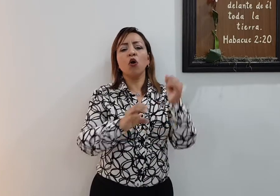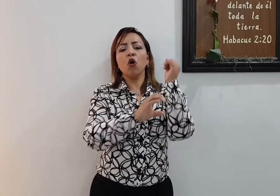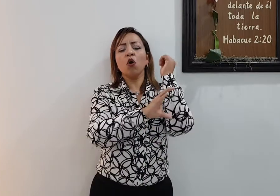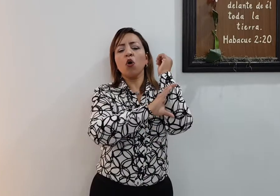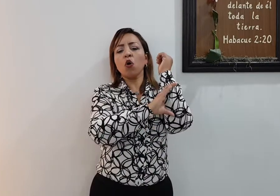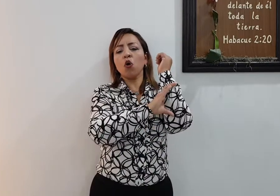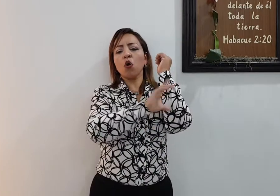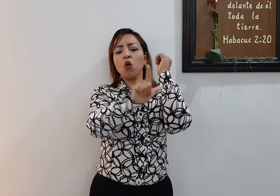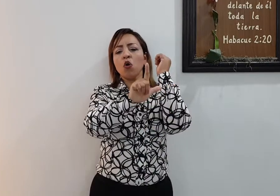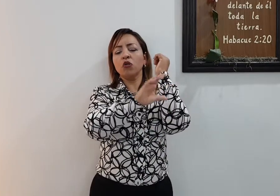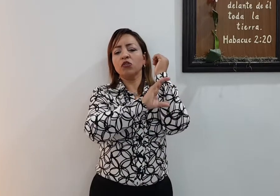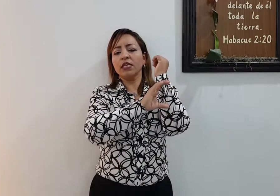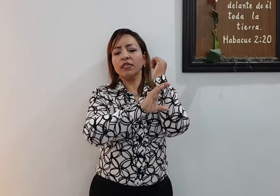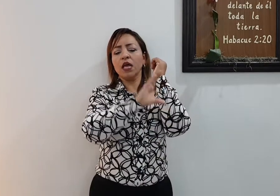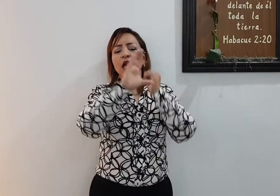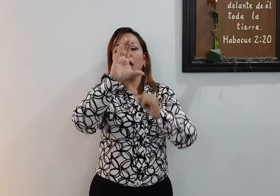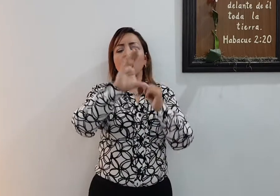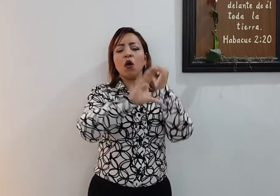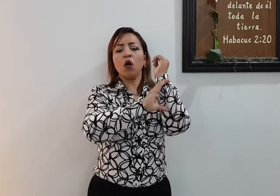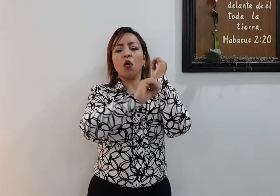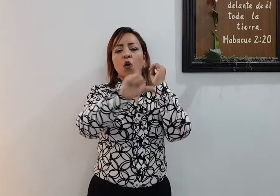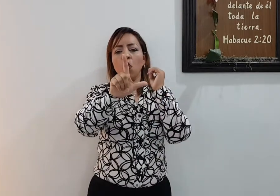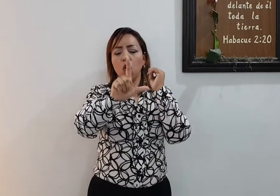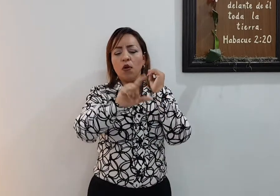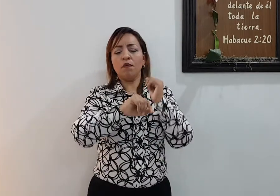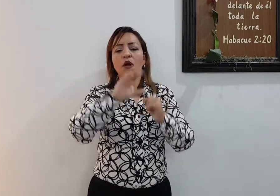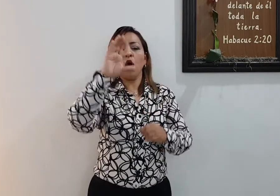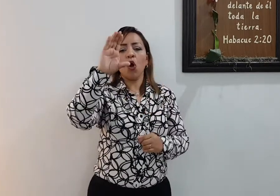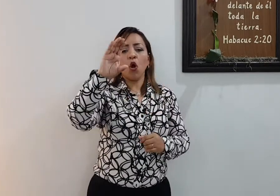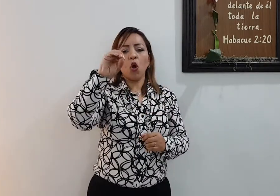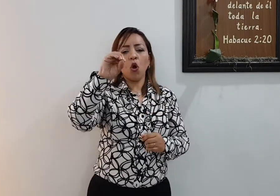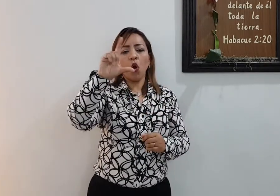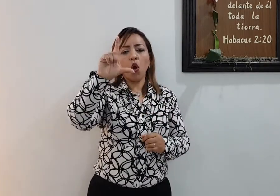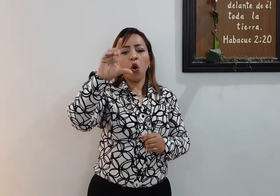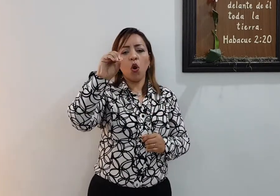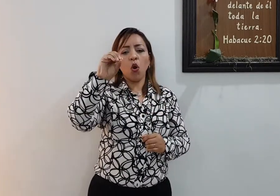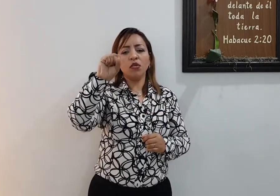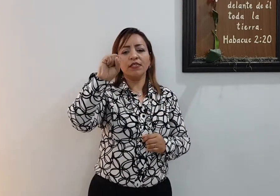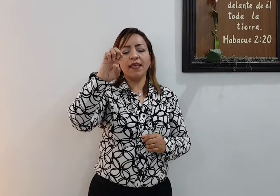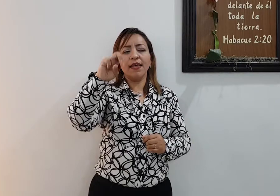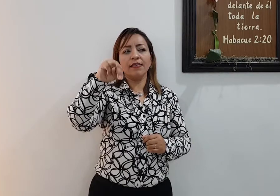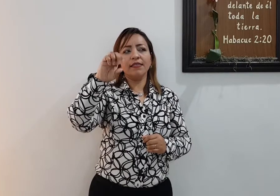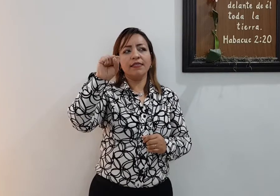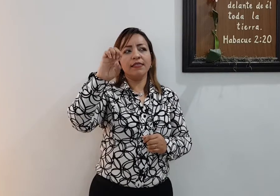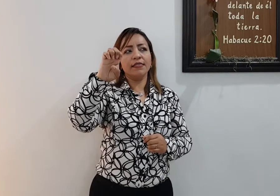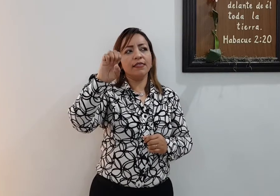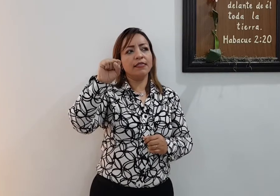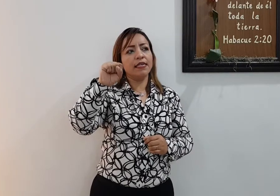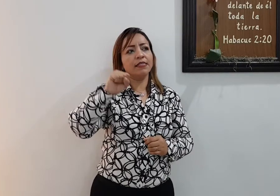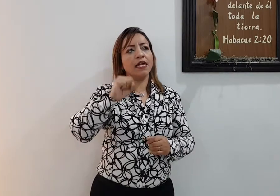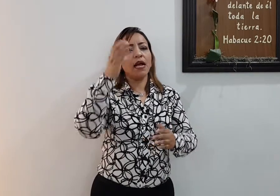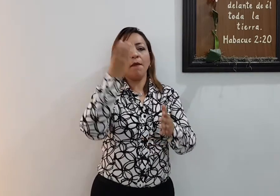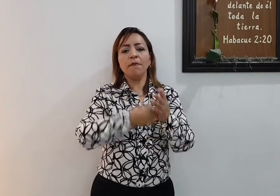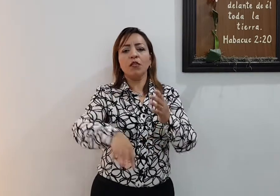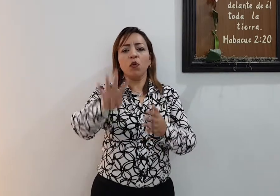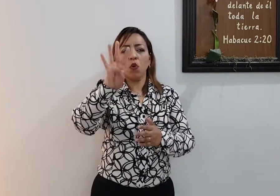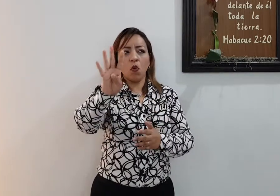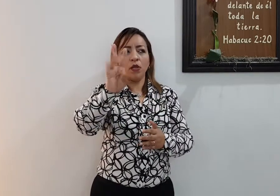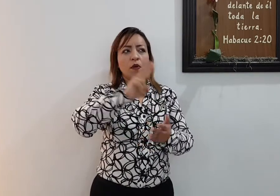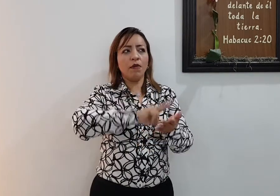texto para aprenderse. No solamente orar sin cesar, perseverad en oración. Como ya lo hemos dicho, si Dios